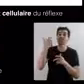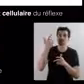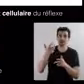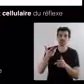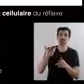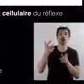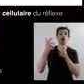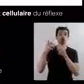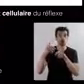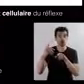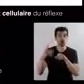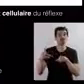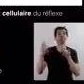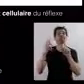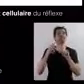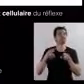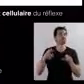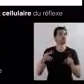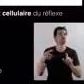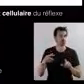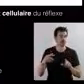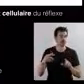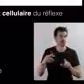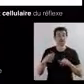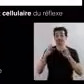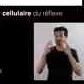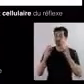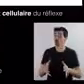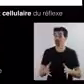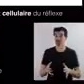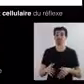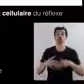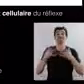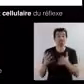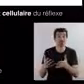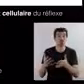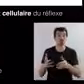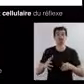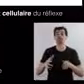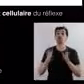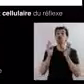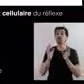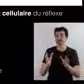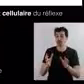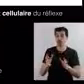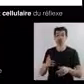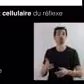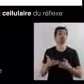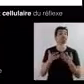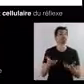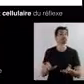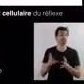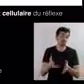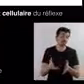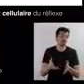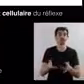dans l'espace entre le neurone et la cellule musculaire. Ces neurotransmetteurs diffusent et se fixent alors au niveau